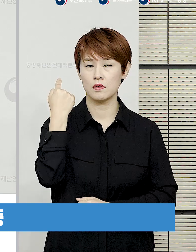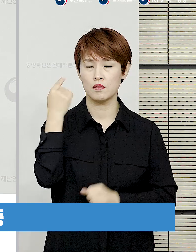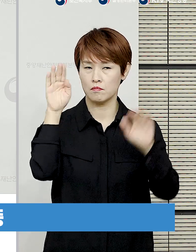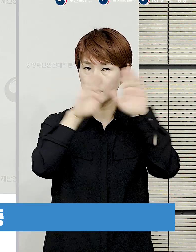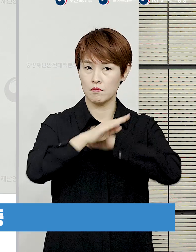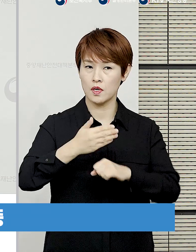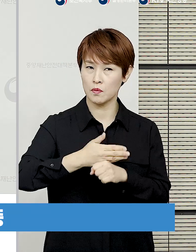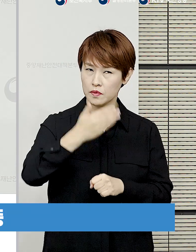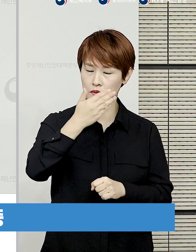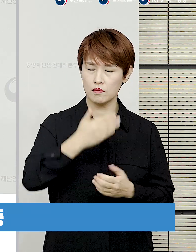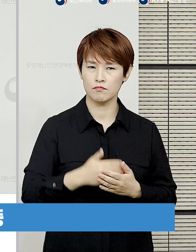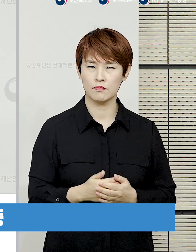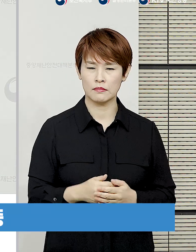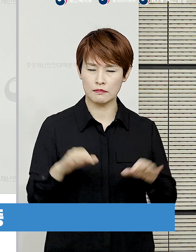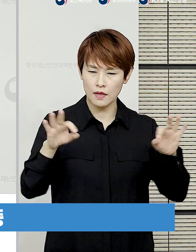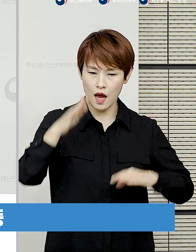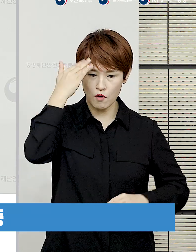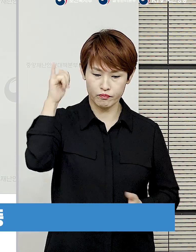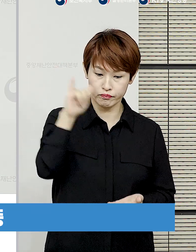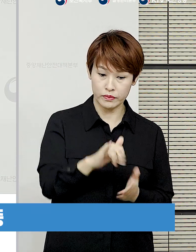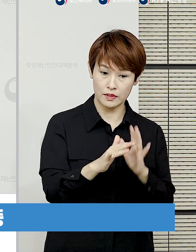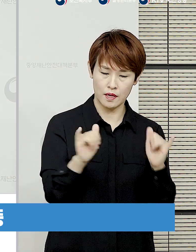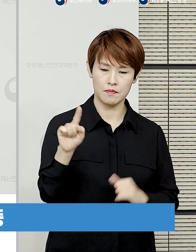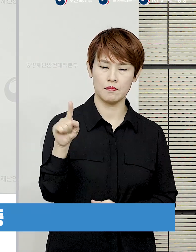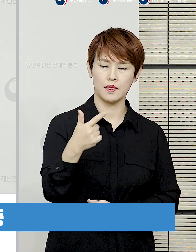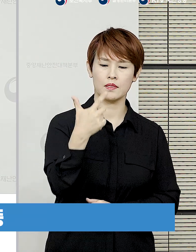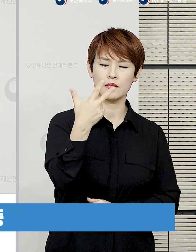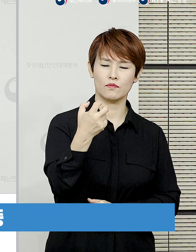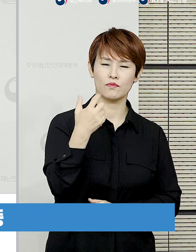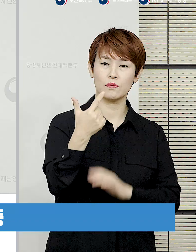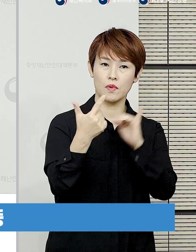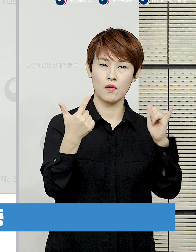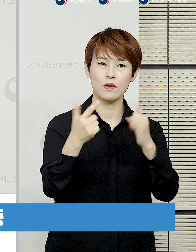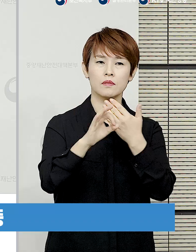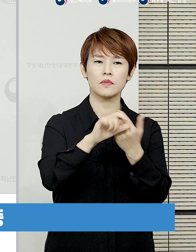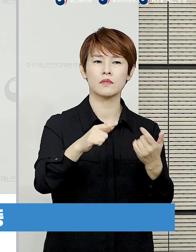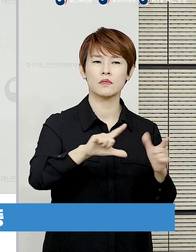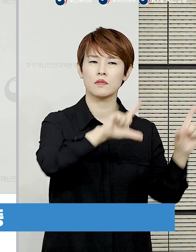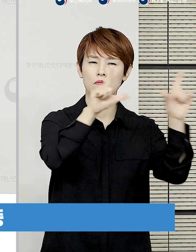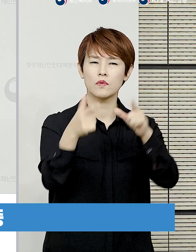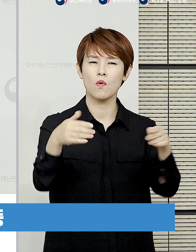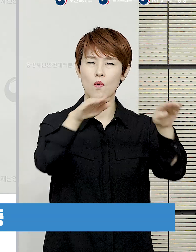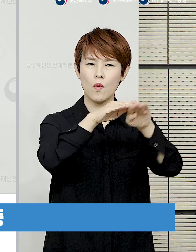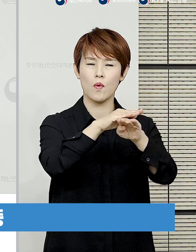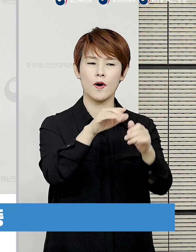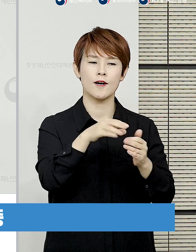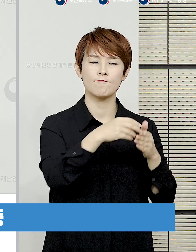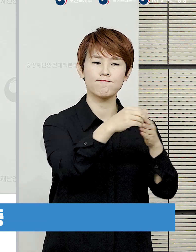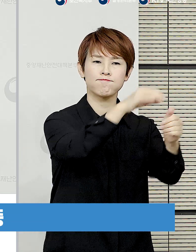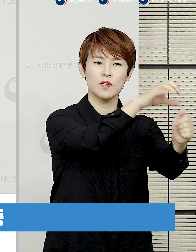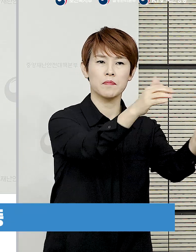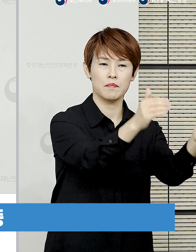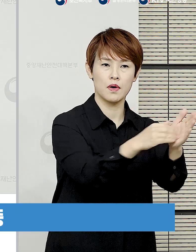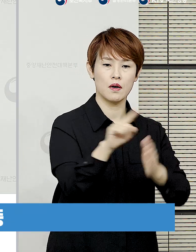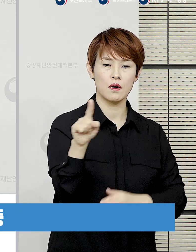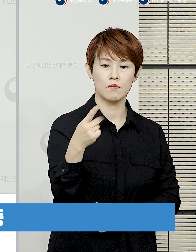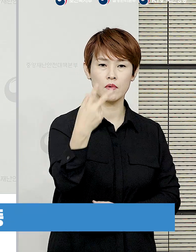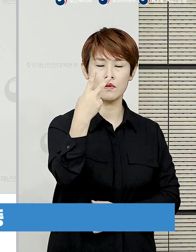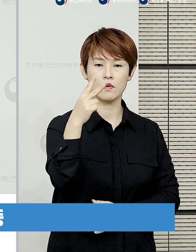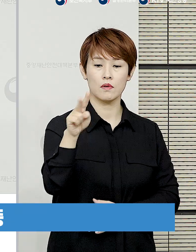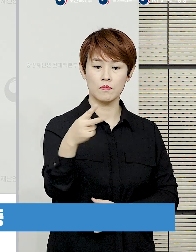저녁 9시 기준으로 단기 체류자 등 176명이 새로 임시생활시설에 입소하였고 총 298명이